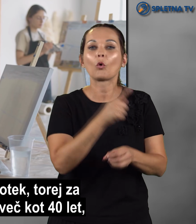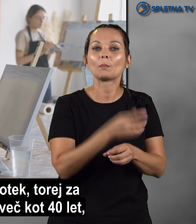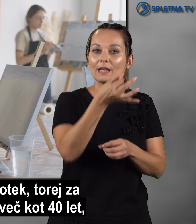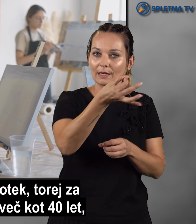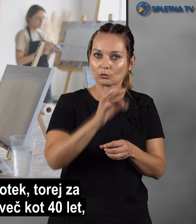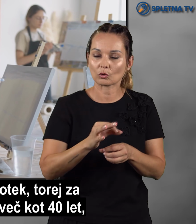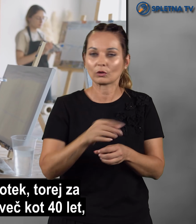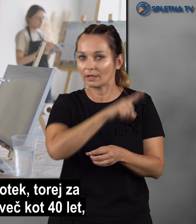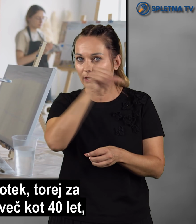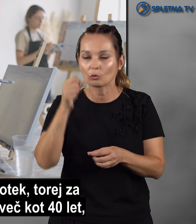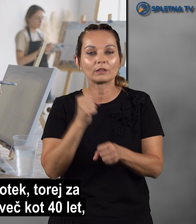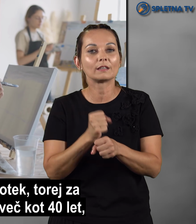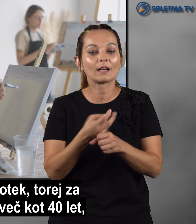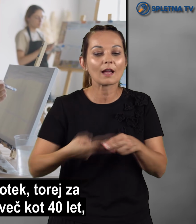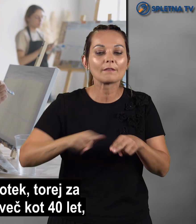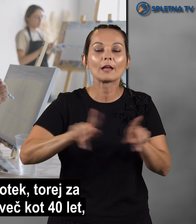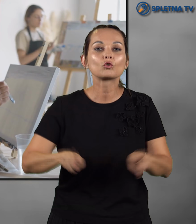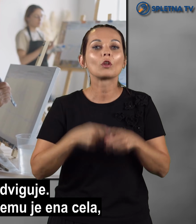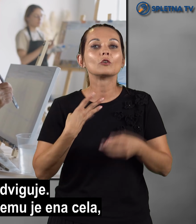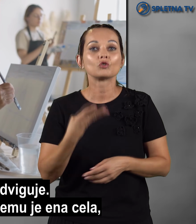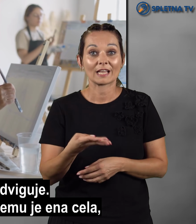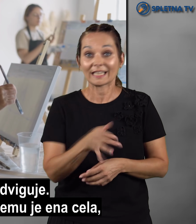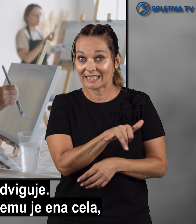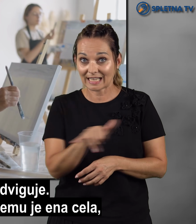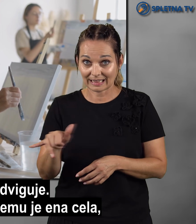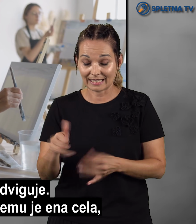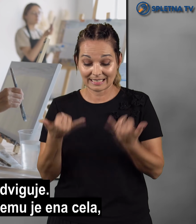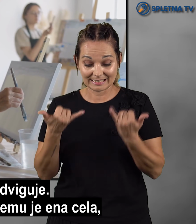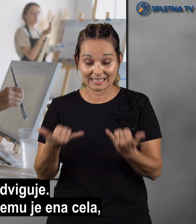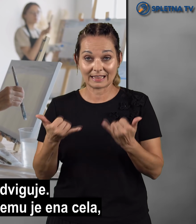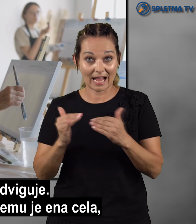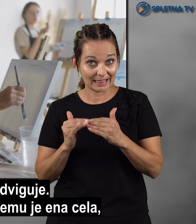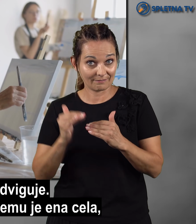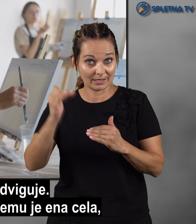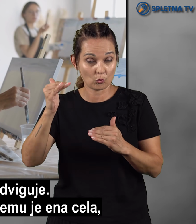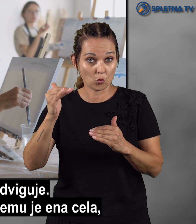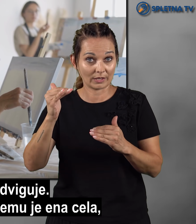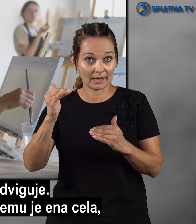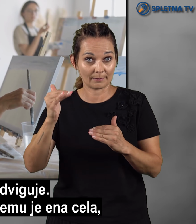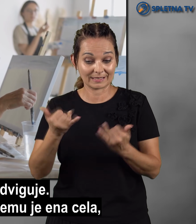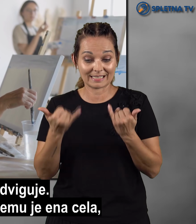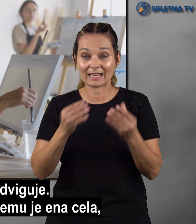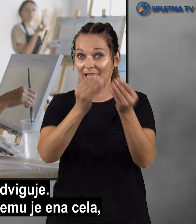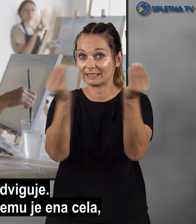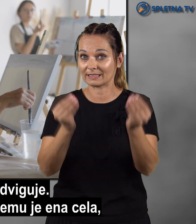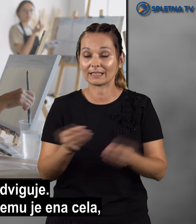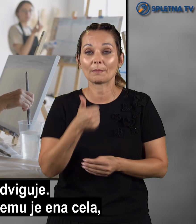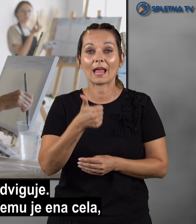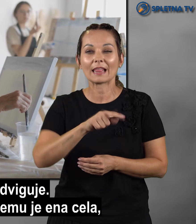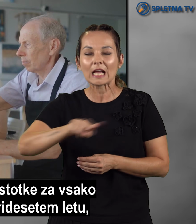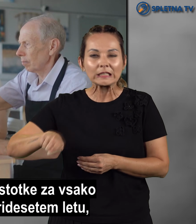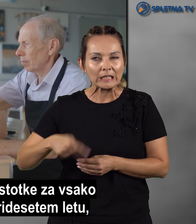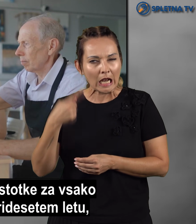je za ljudi, ki delajo več kot 40 let, se sedaj dviguje, po sedanjem sistemu je